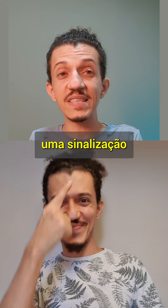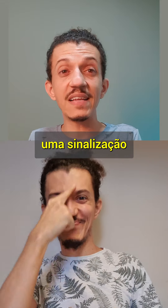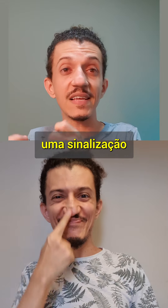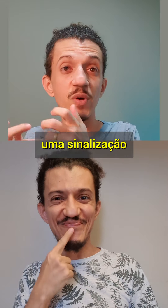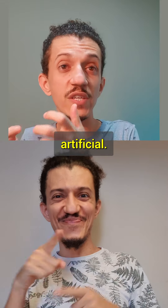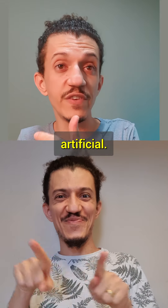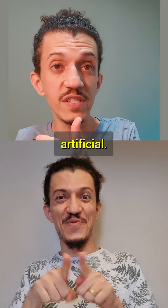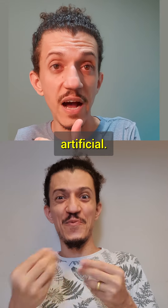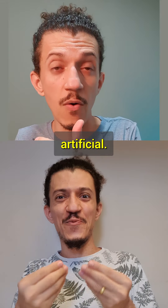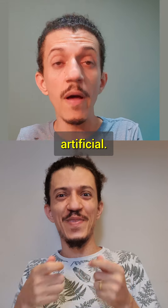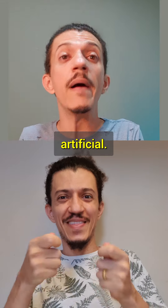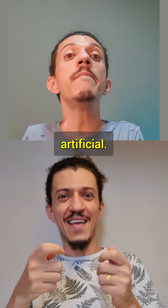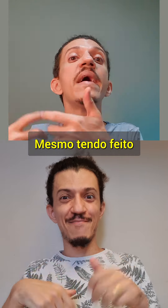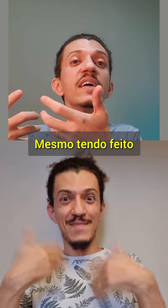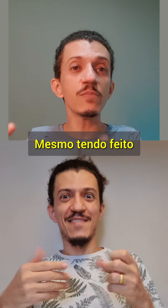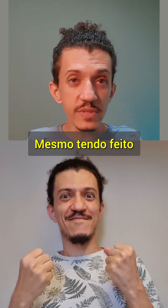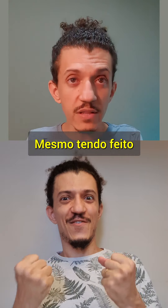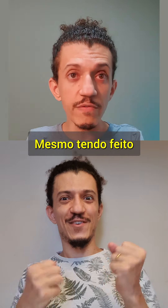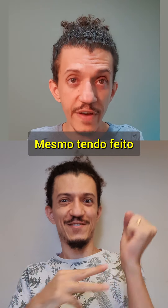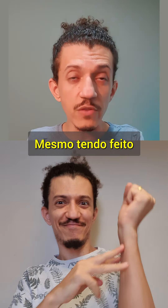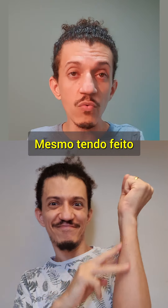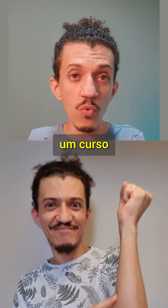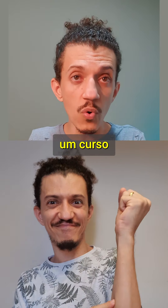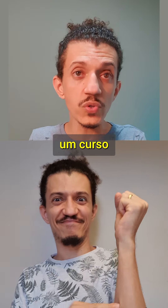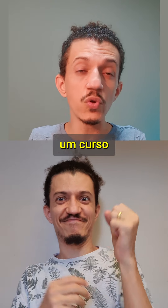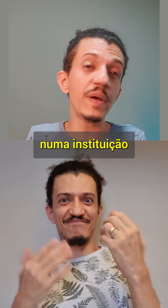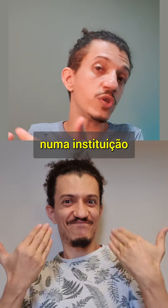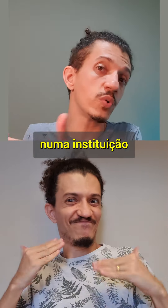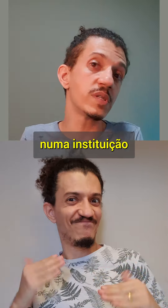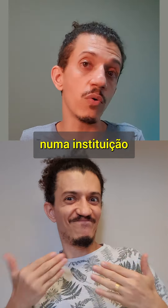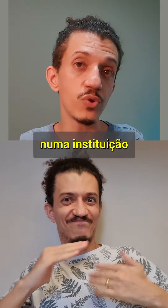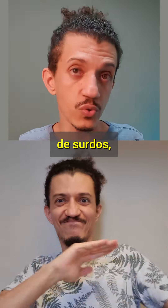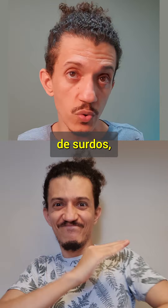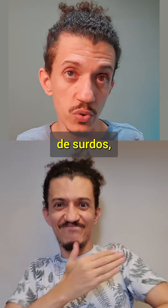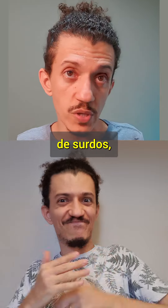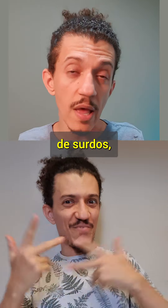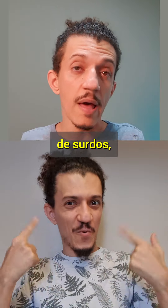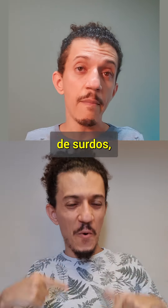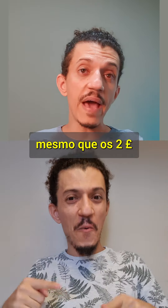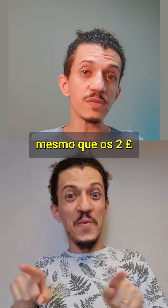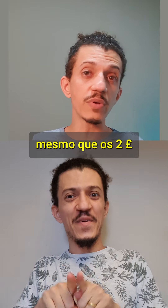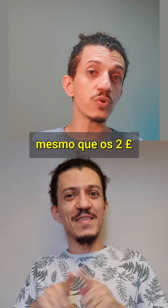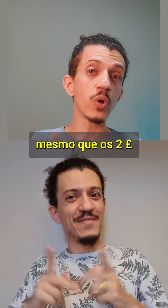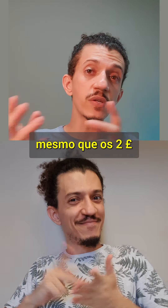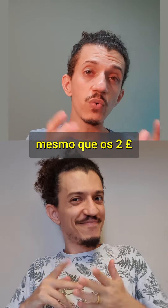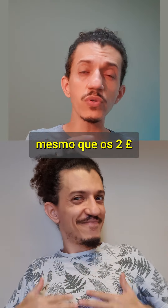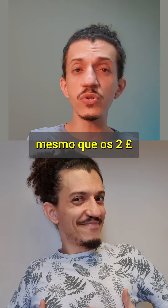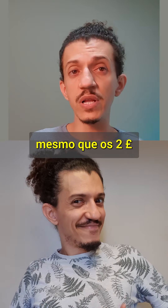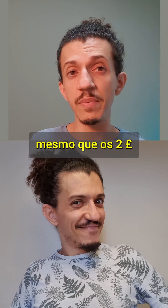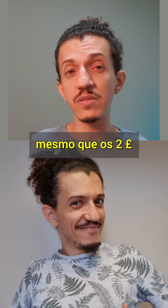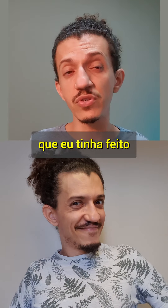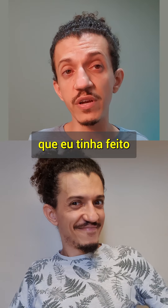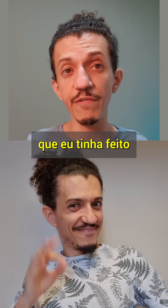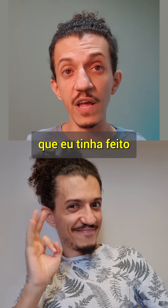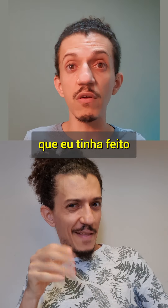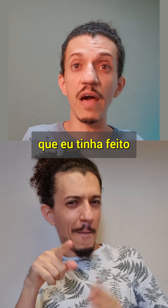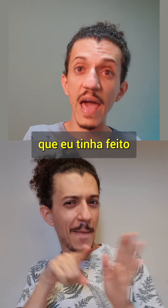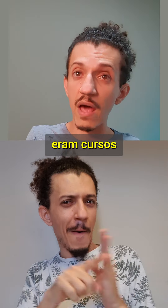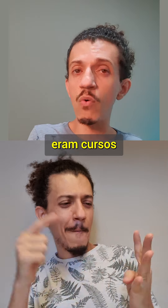uma sinalização artificial, mesmo tendo feito um curso em uma instituição de surdos, mesmo que os dois cursos de Libras que eu tinha feito eram